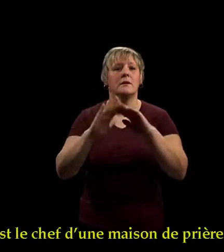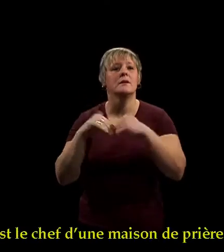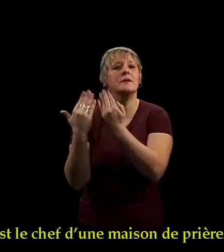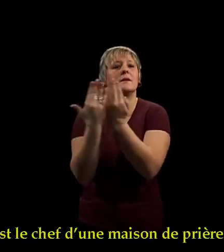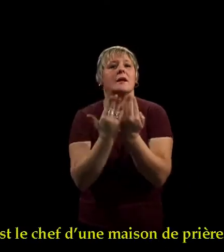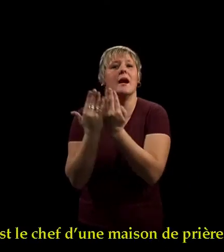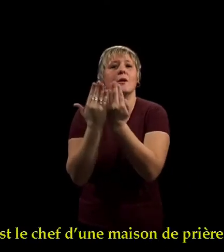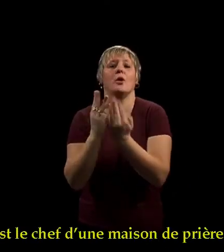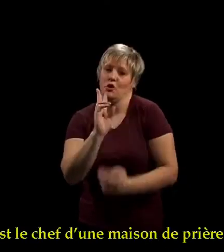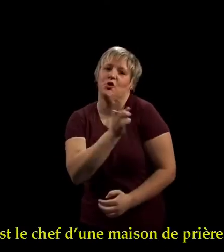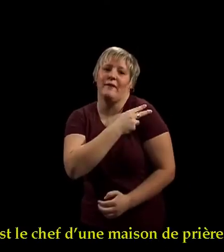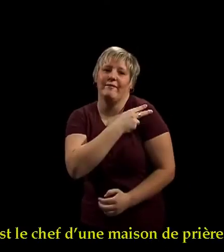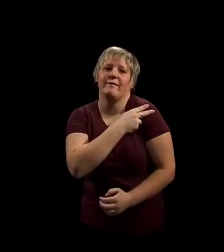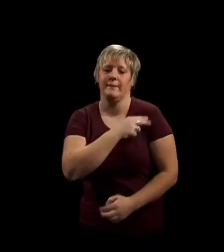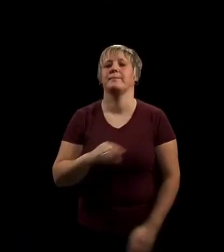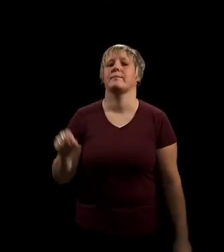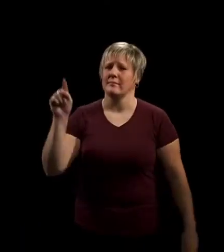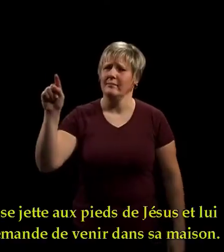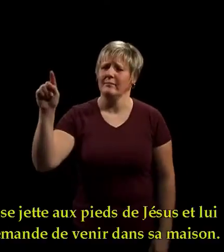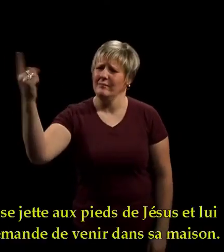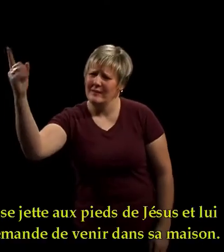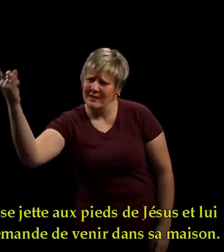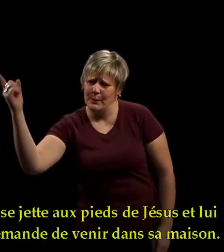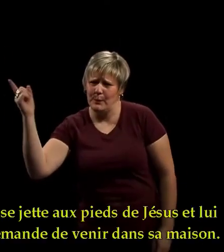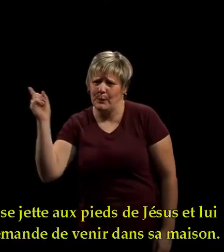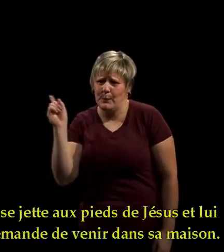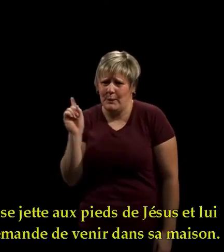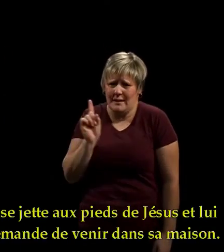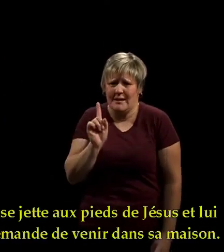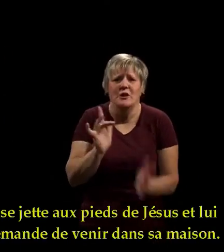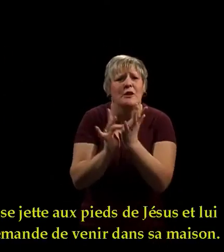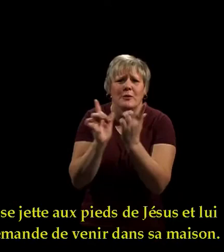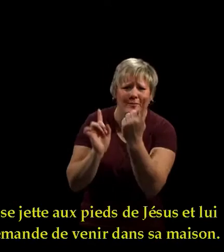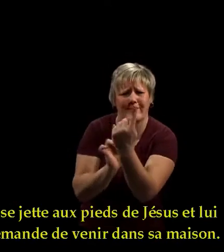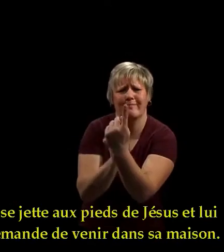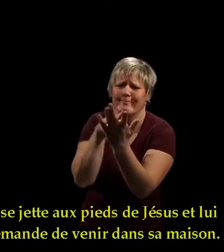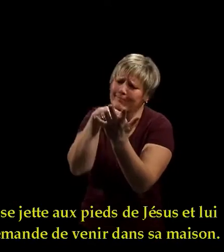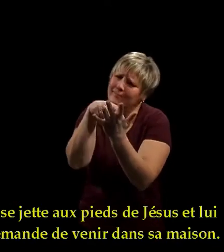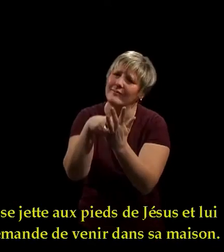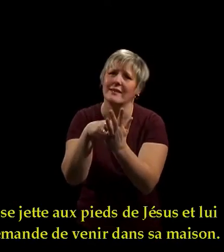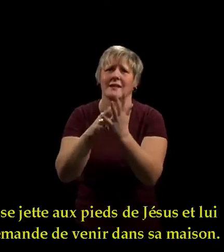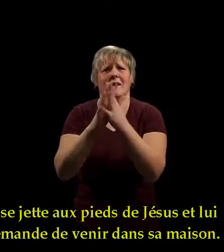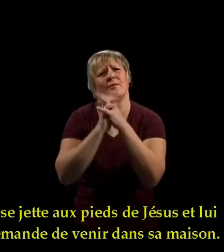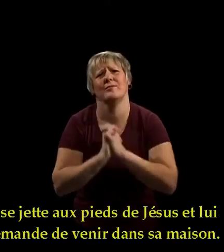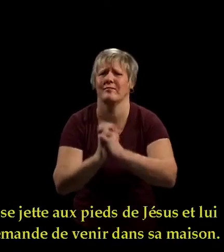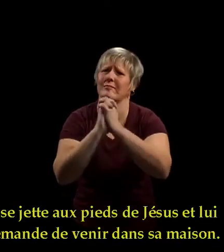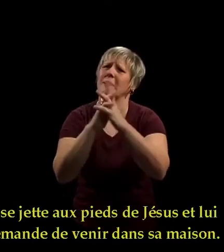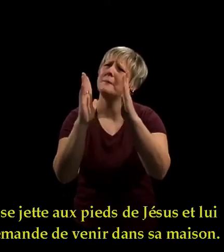C'est le chef d'une maison de prière. Il se jette aux pieds de Jésus et lui demande de venir dans